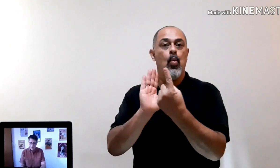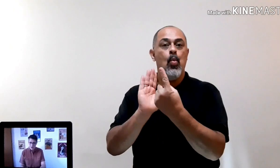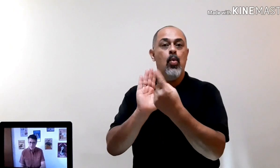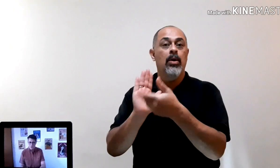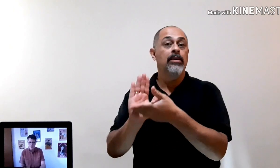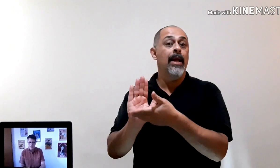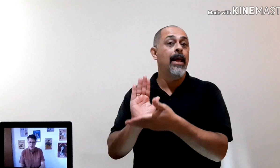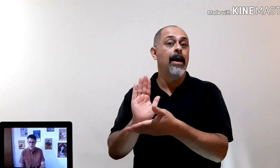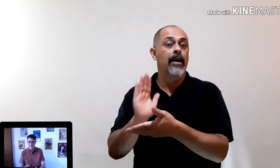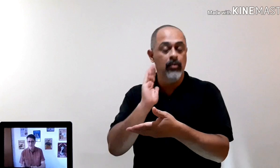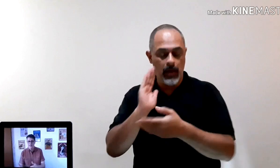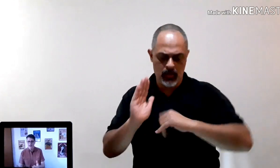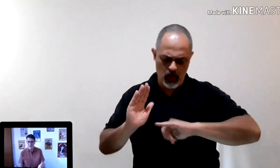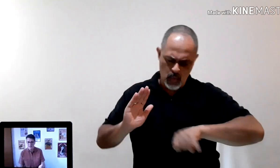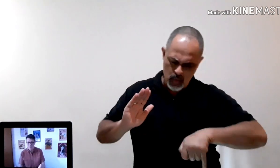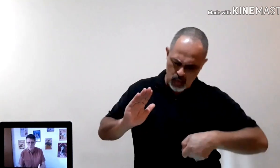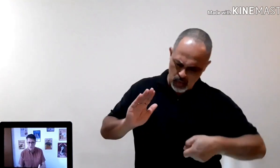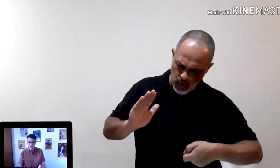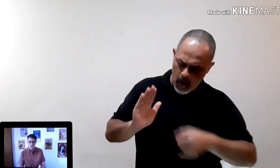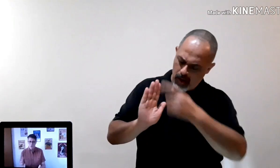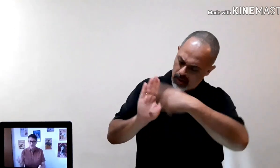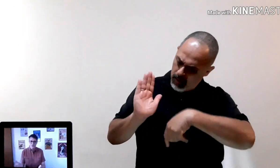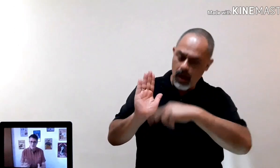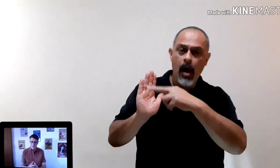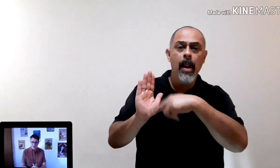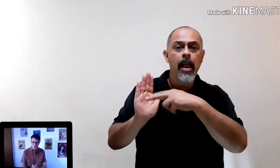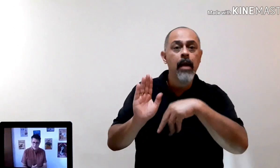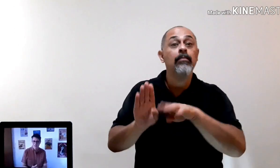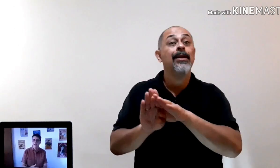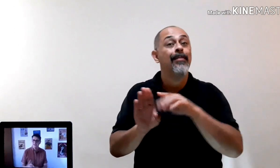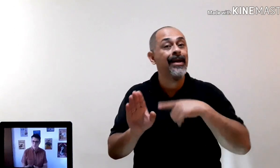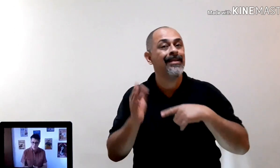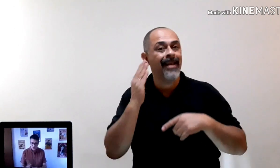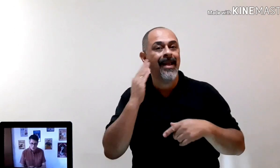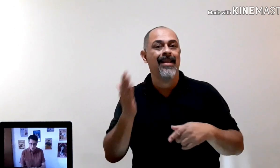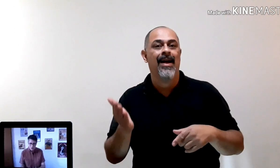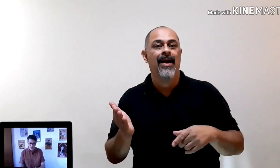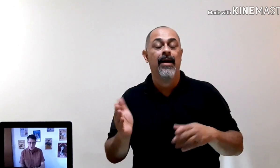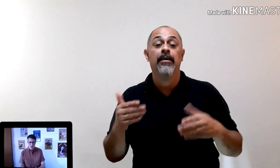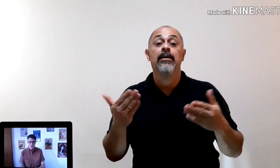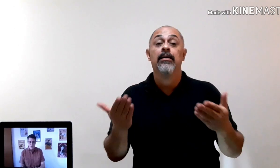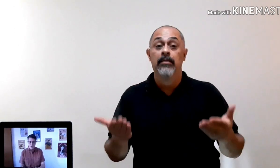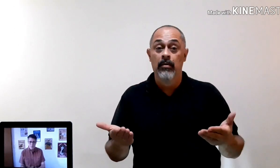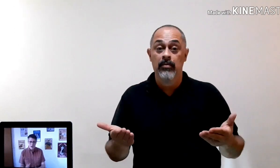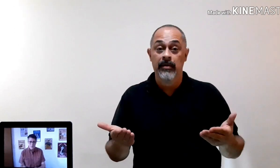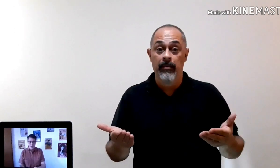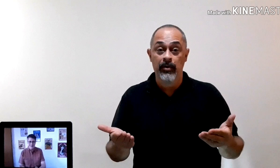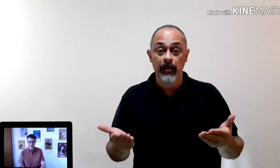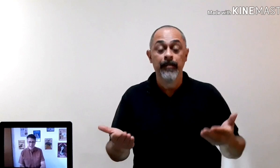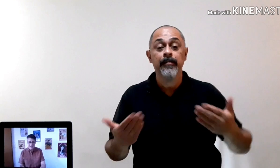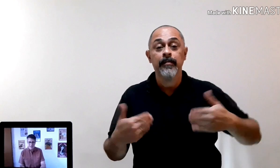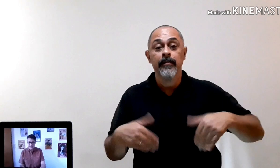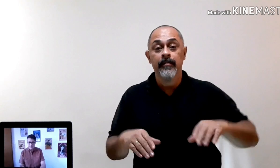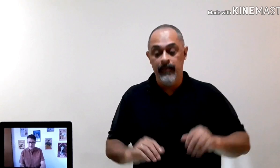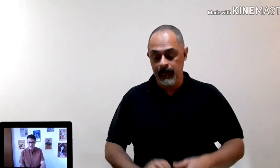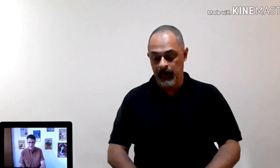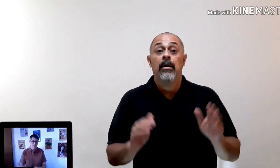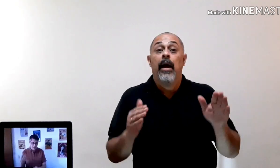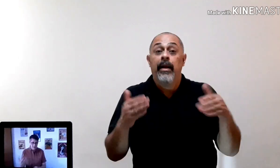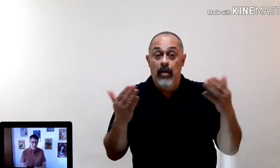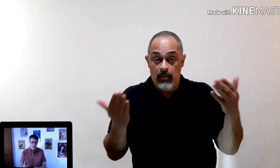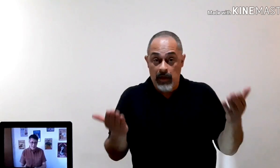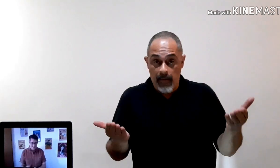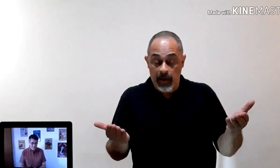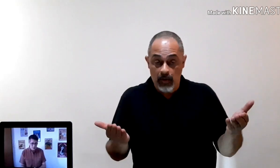Deus vai estar falando, né? Disse a Satanás, Deus: de onde você veio? Satanás respondeu ao Senhor: de perambular pela terra e andar por